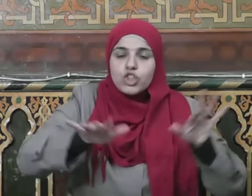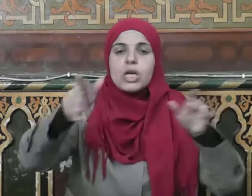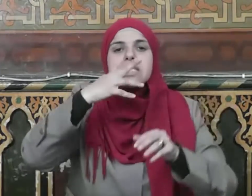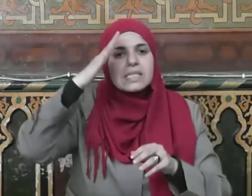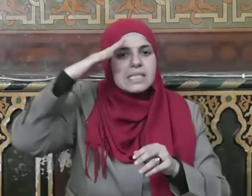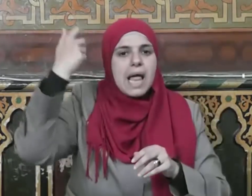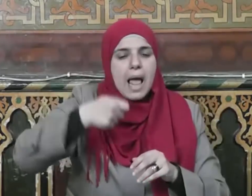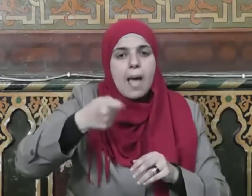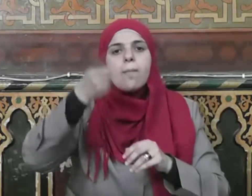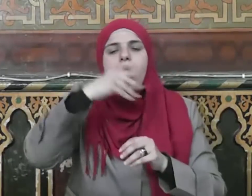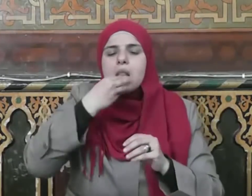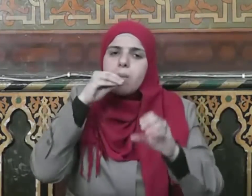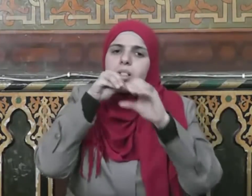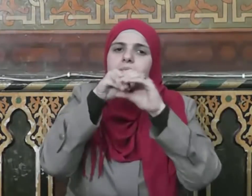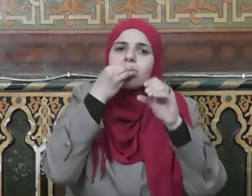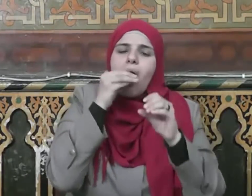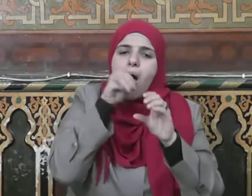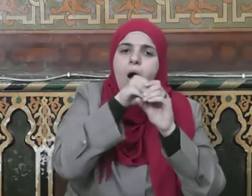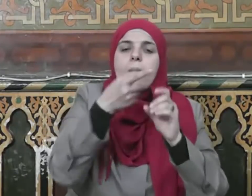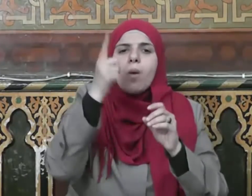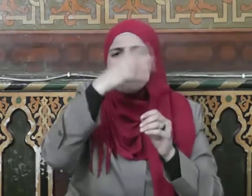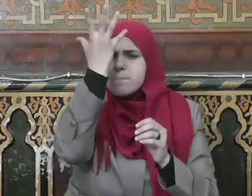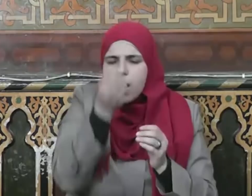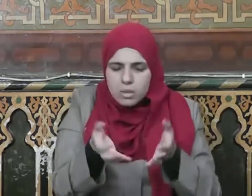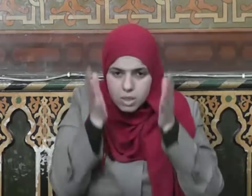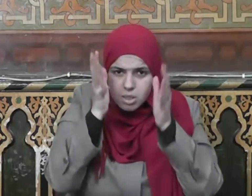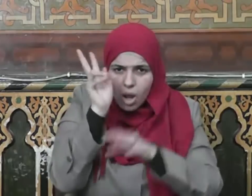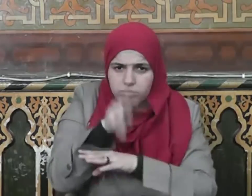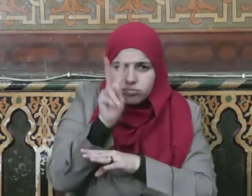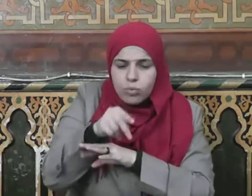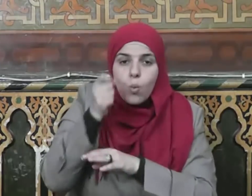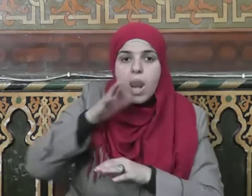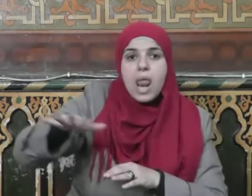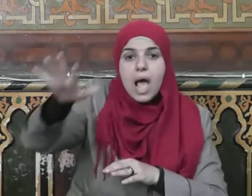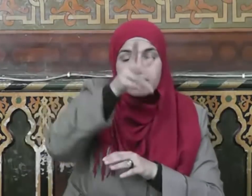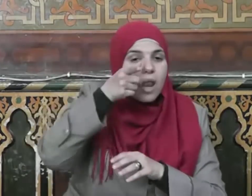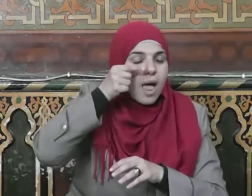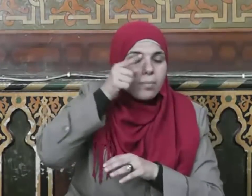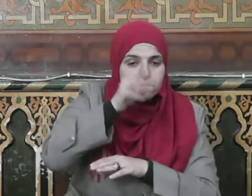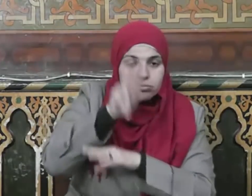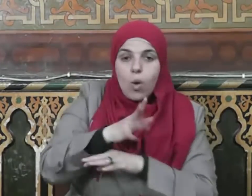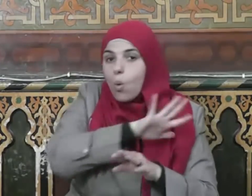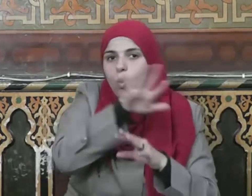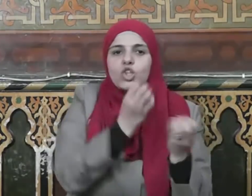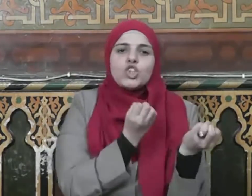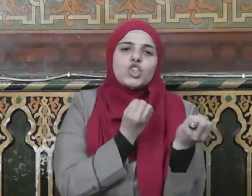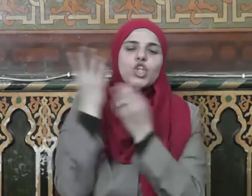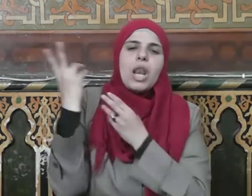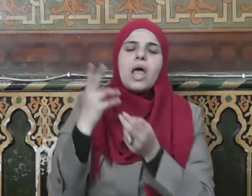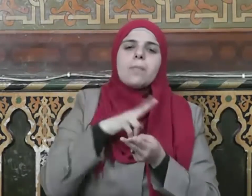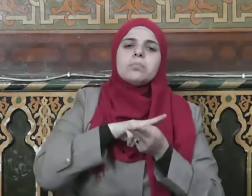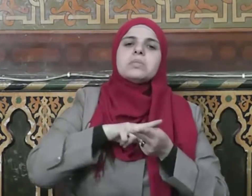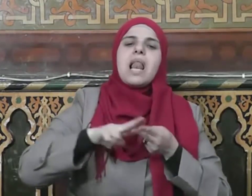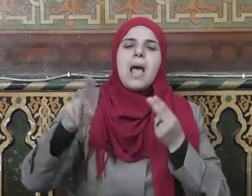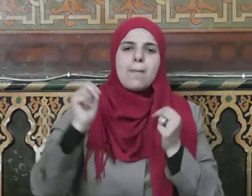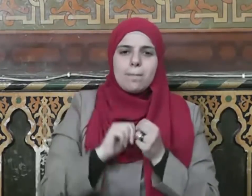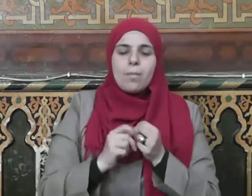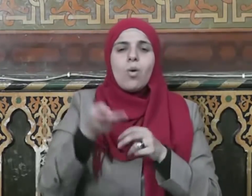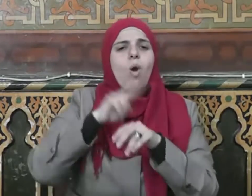الطعام وصلوا بالليل والناس نيام تدخلوا الجنة بسلام. ورغب صلى الله